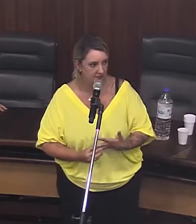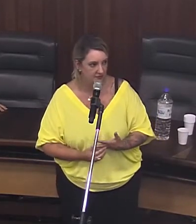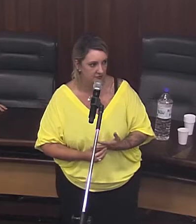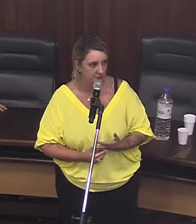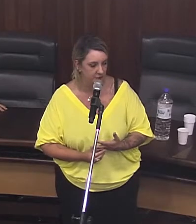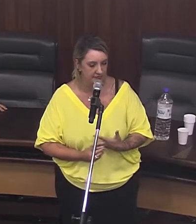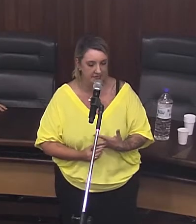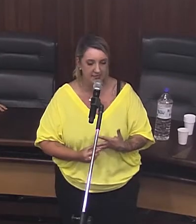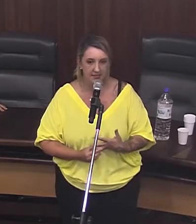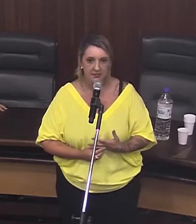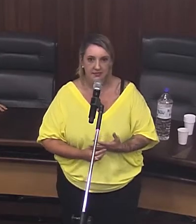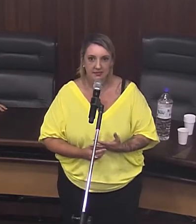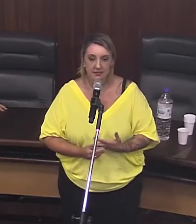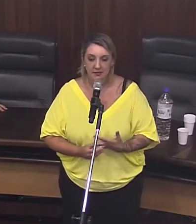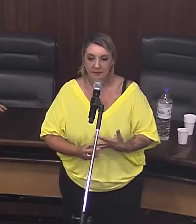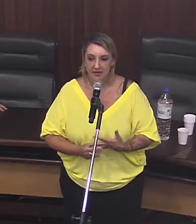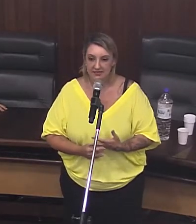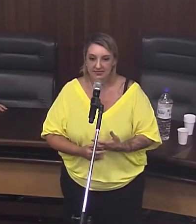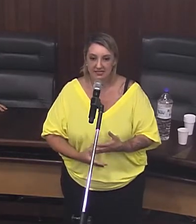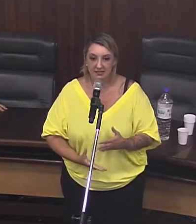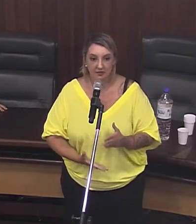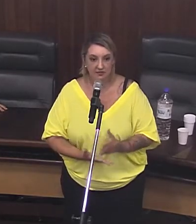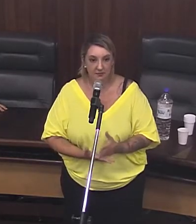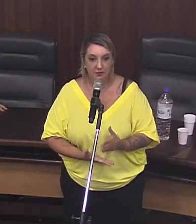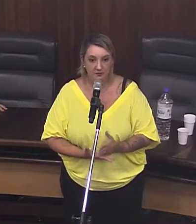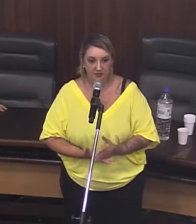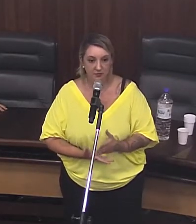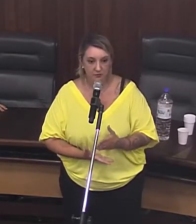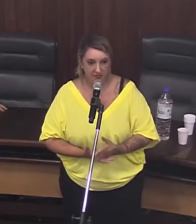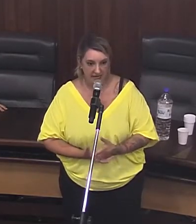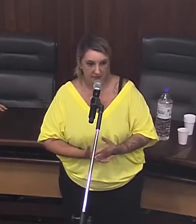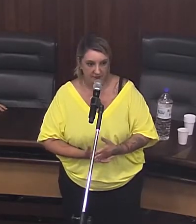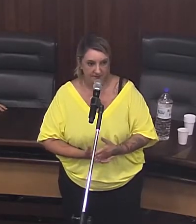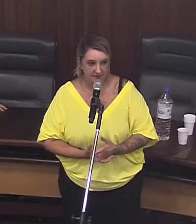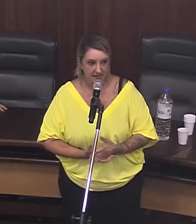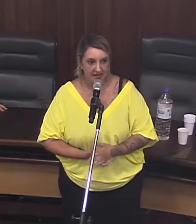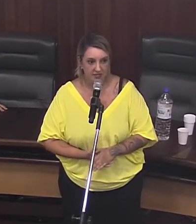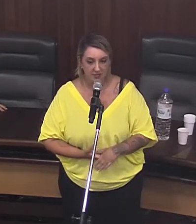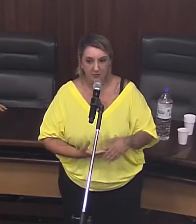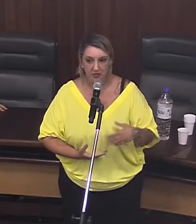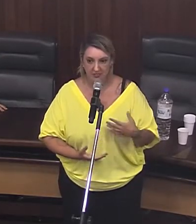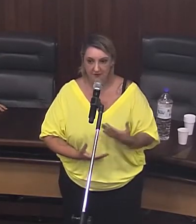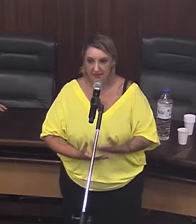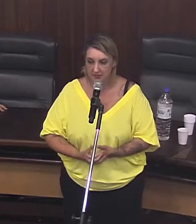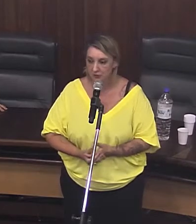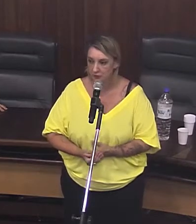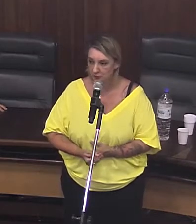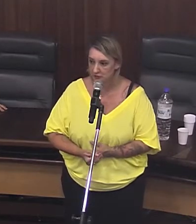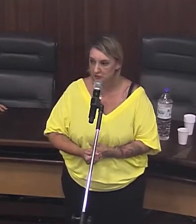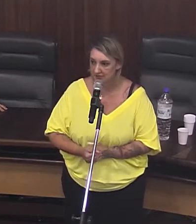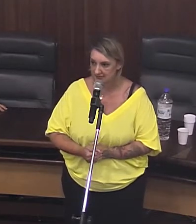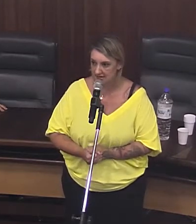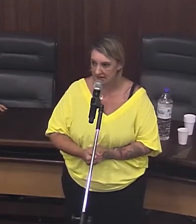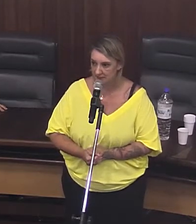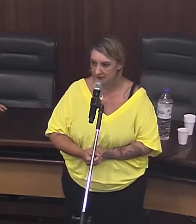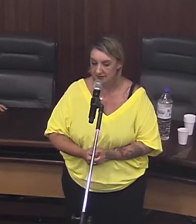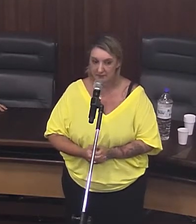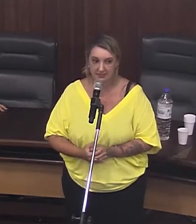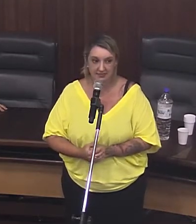trânsito por aí. Mas, assim, eu sempre começo no horário. Tá? A gente pode até fazer um grupo de WhatsApp, mas, assim,